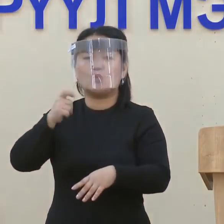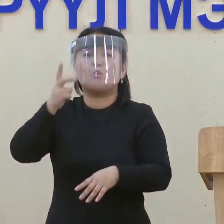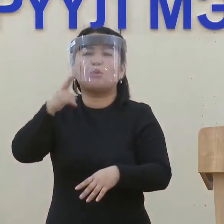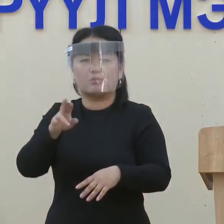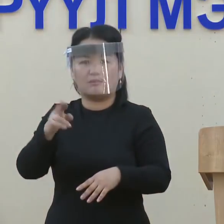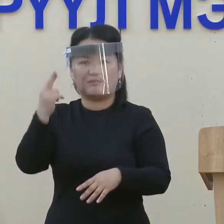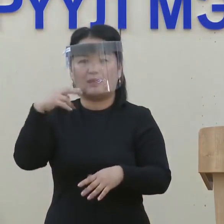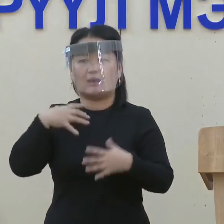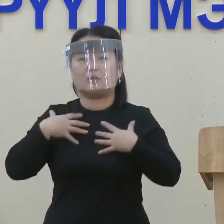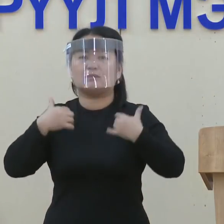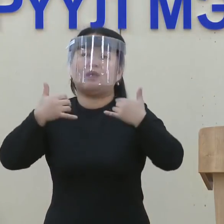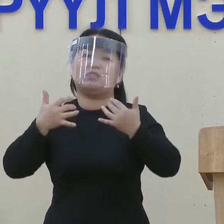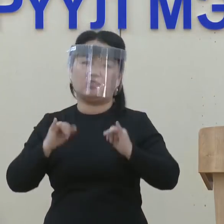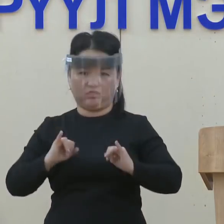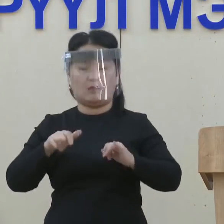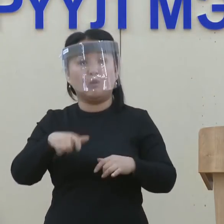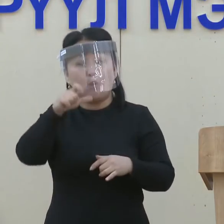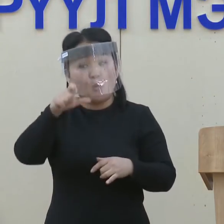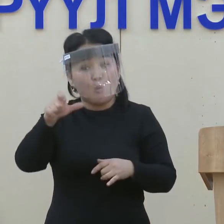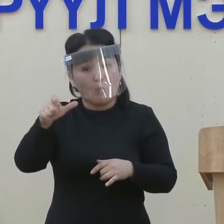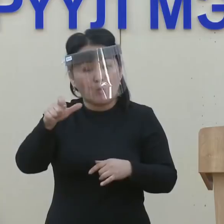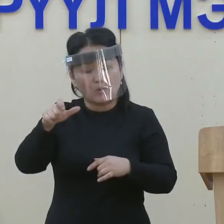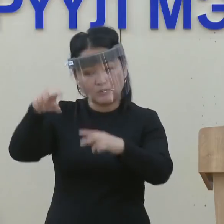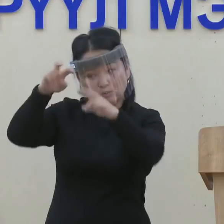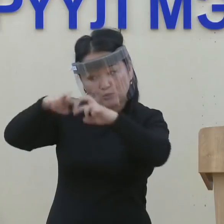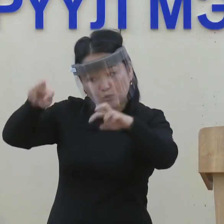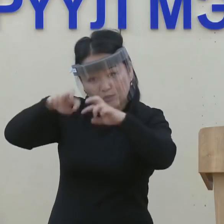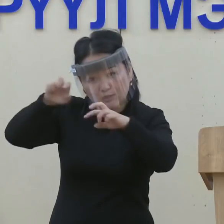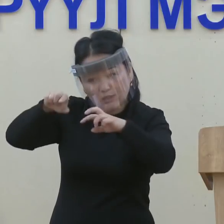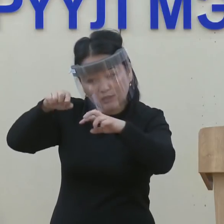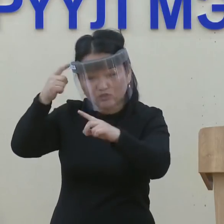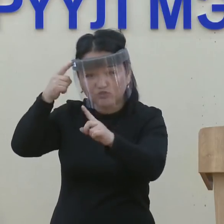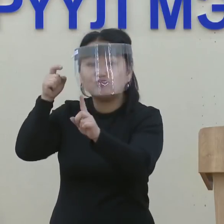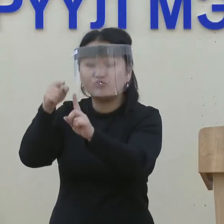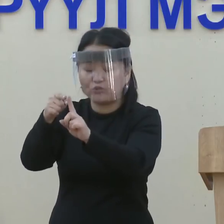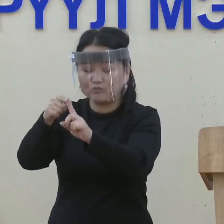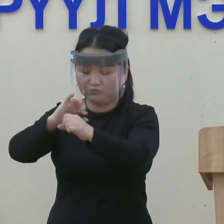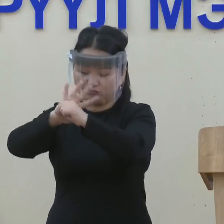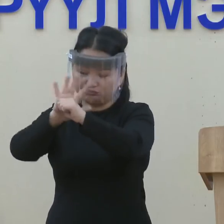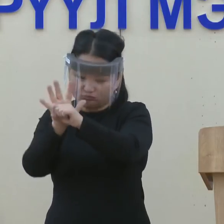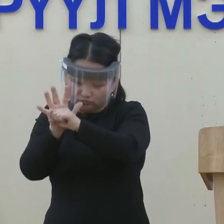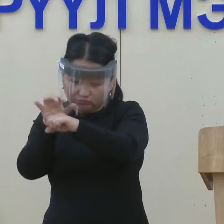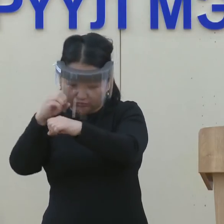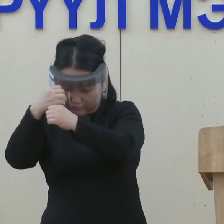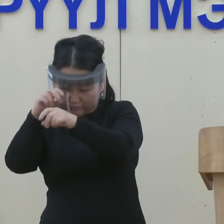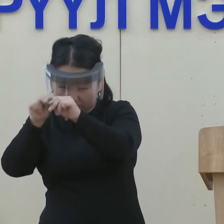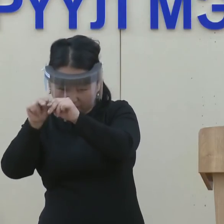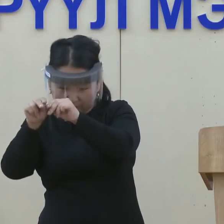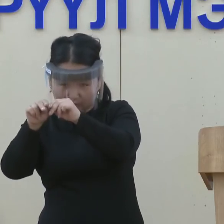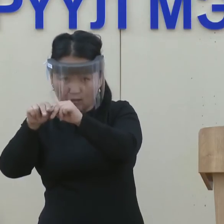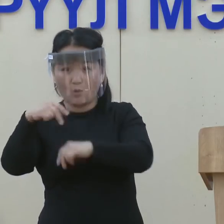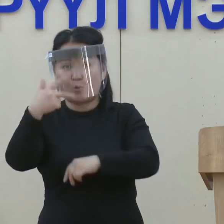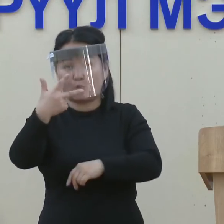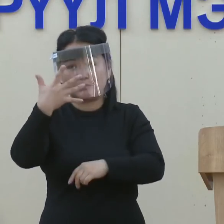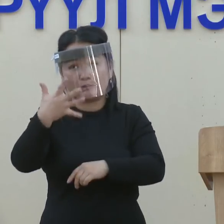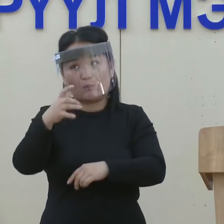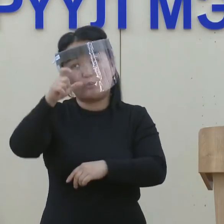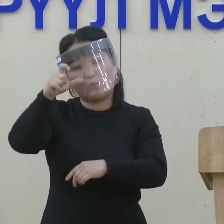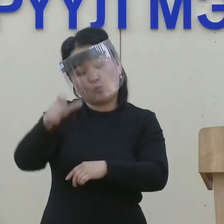ийм хүмүүсээс судалгааны зорилгоор бид нар коронавирусын шинжилгээ авсан. Ингээд 35